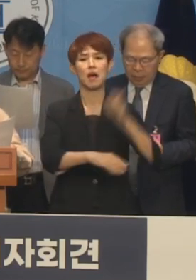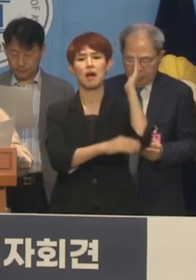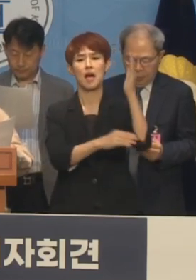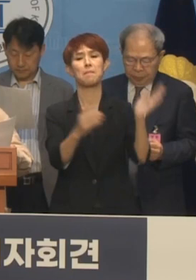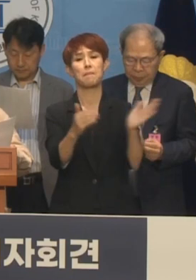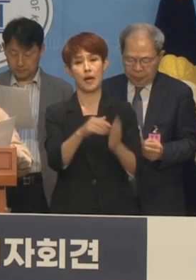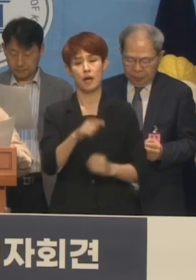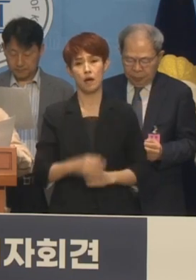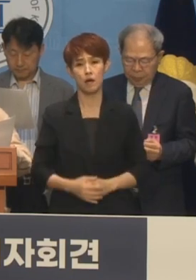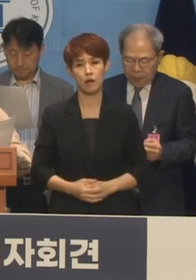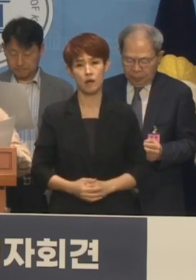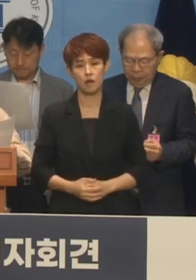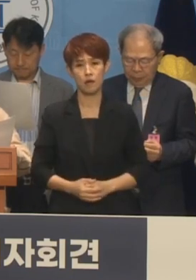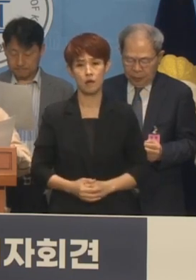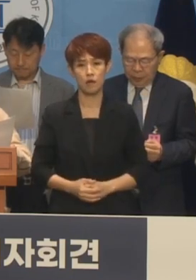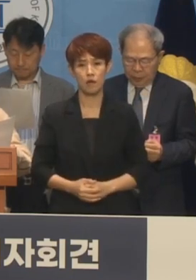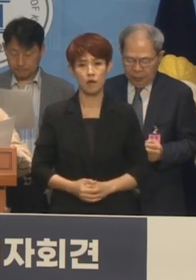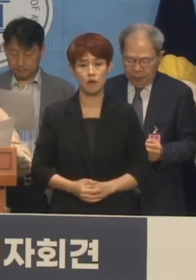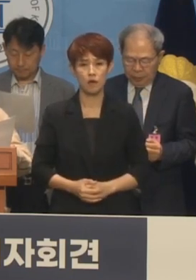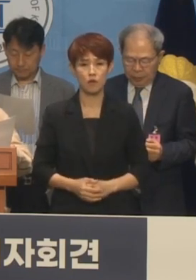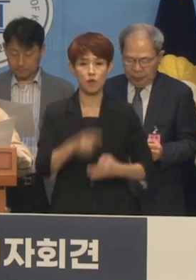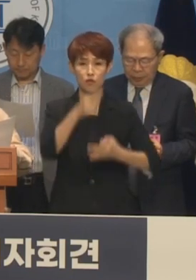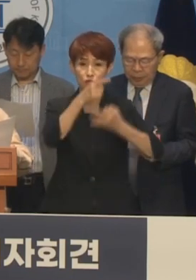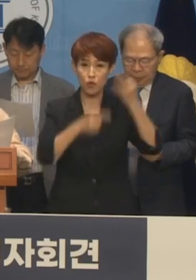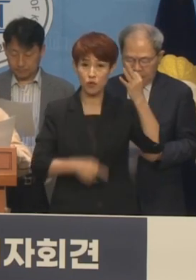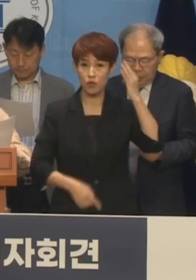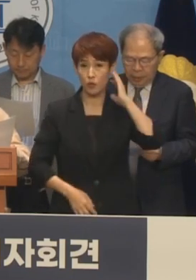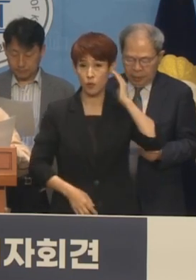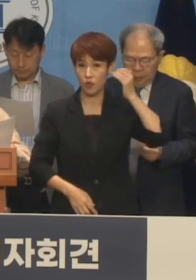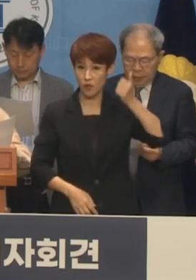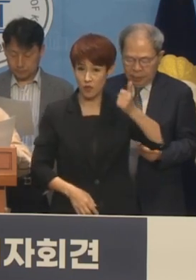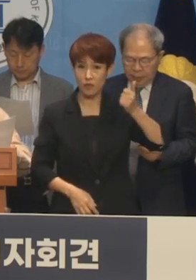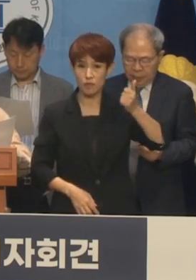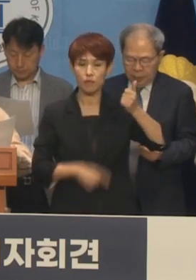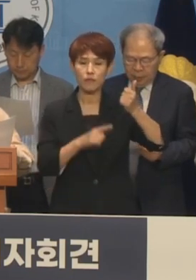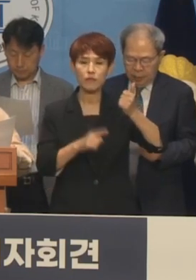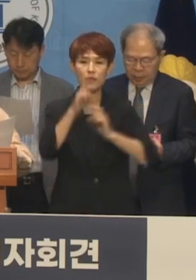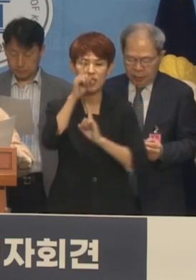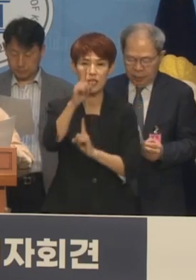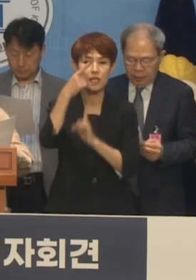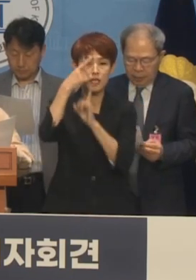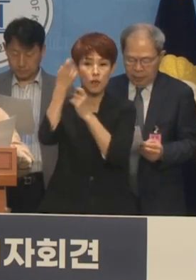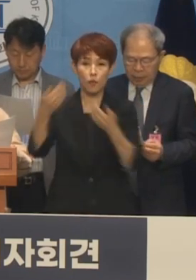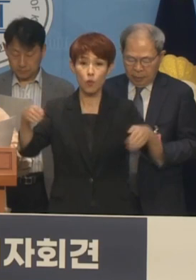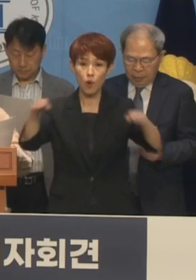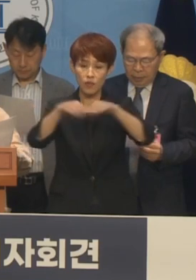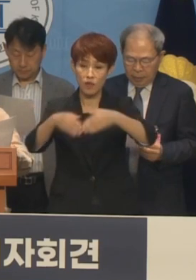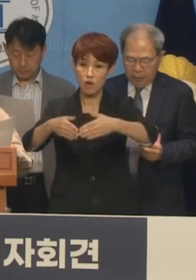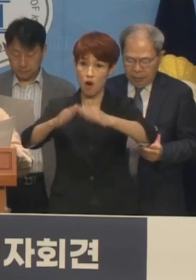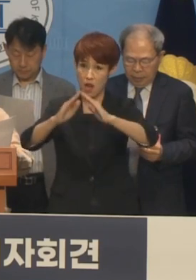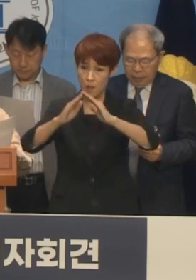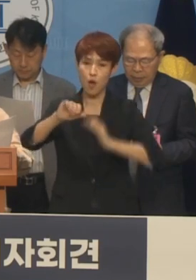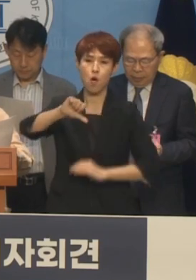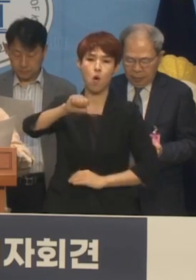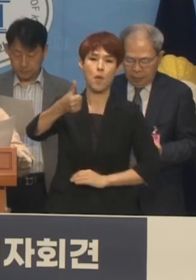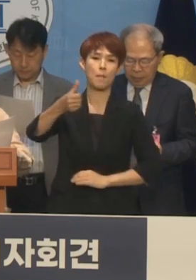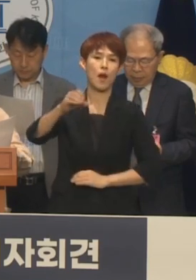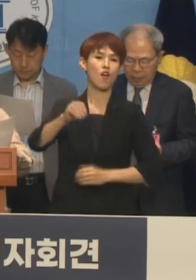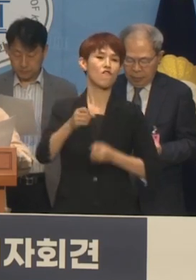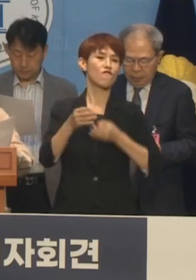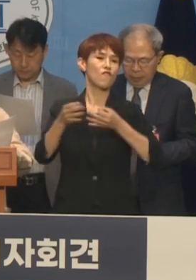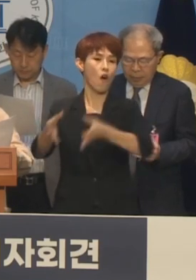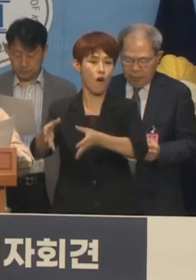거들었다. 급기야 윤석열 대통령이 이승만 기념관 건립에 500만 원을